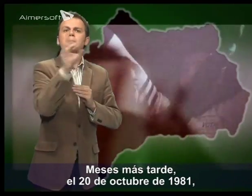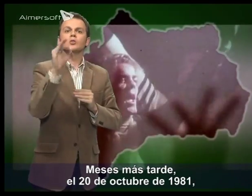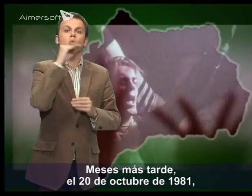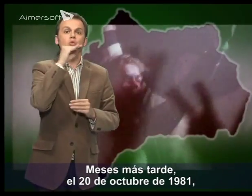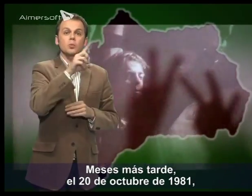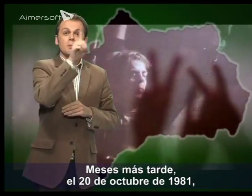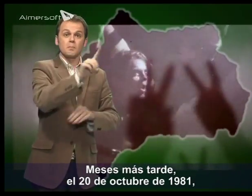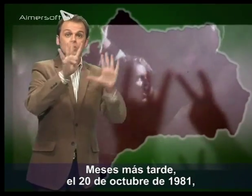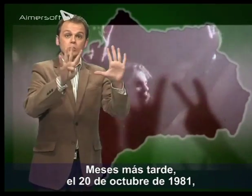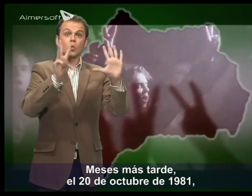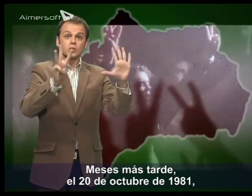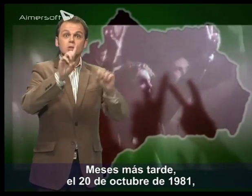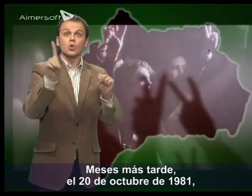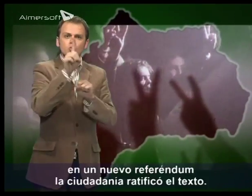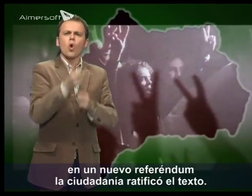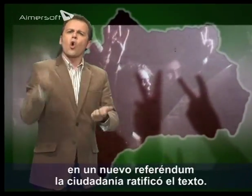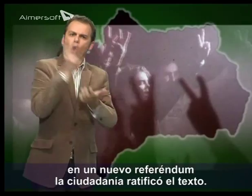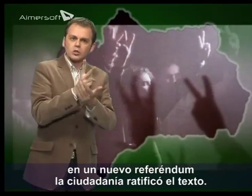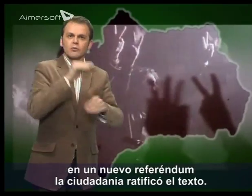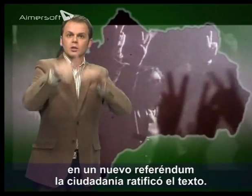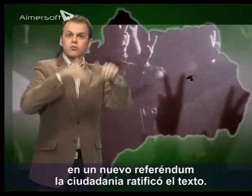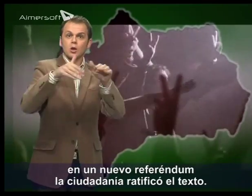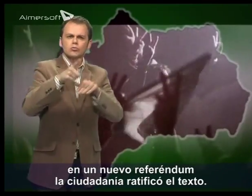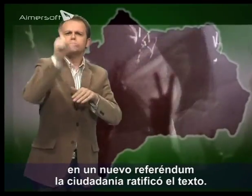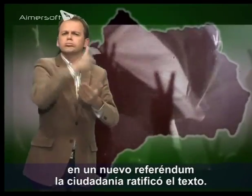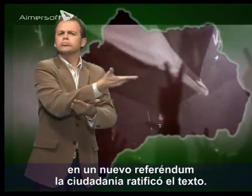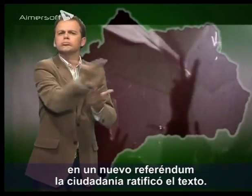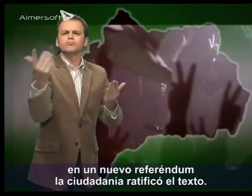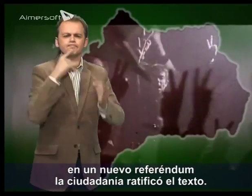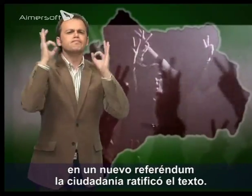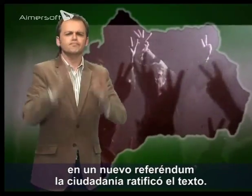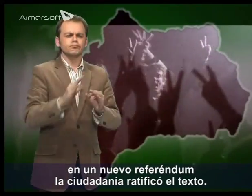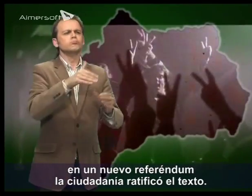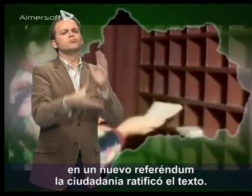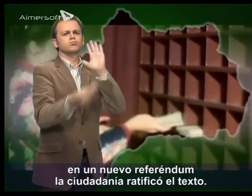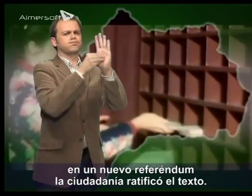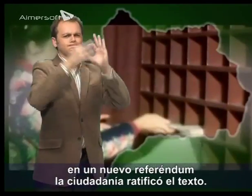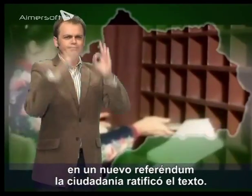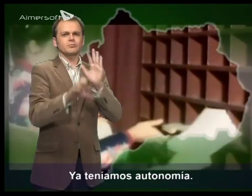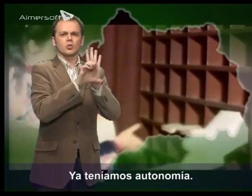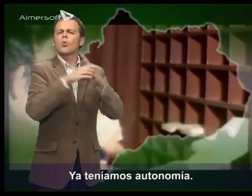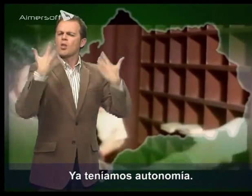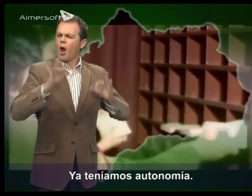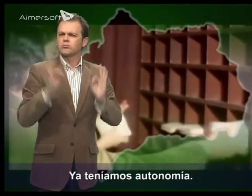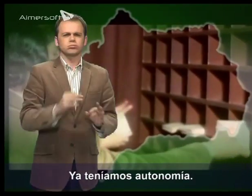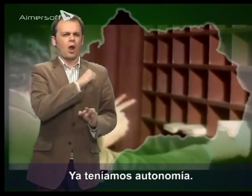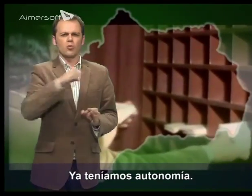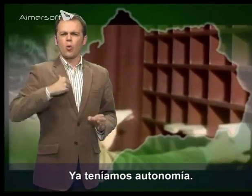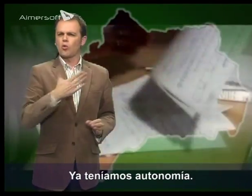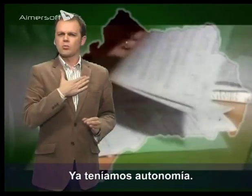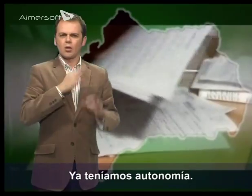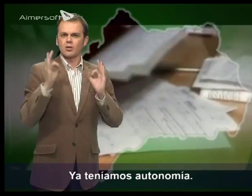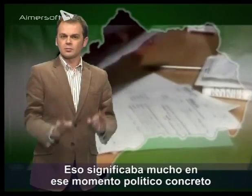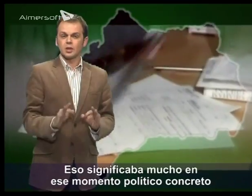de 1981, en un nuevo referéndum, la ciudadanía ratificó el texto. Ya teníamos